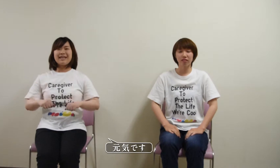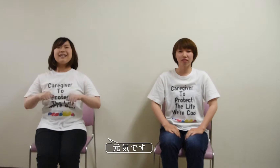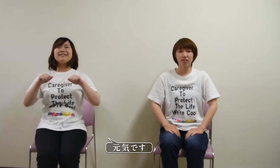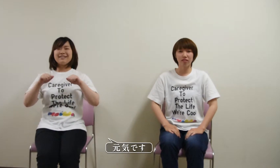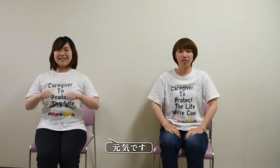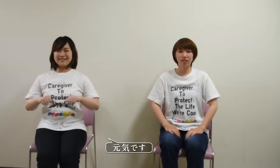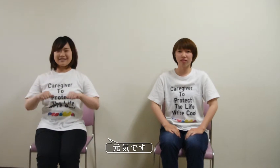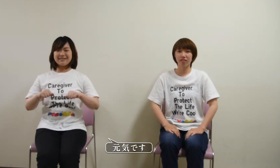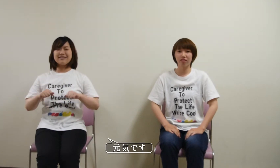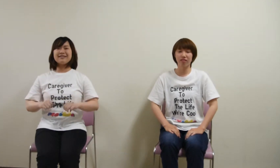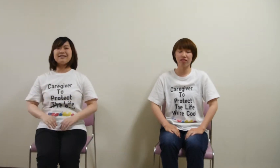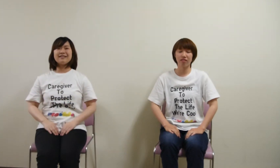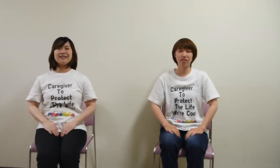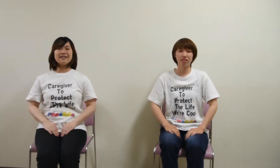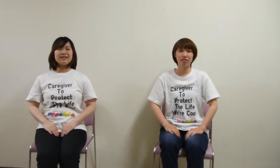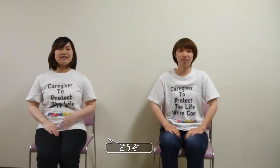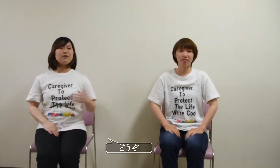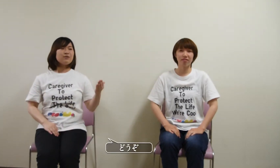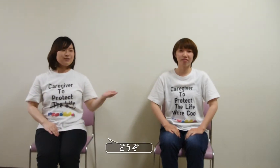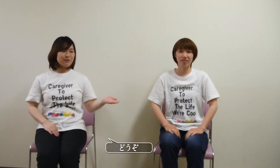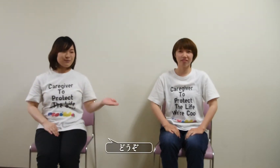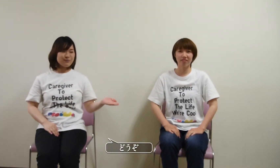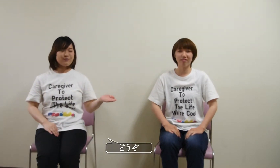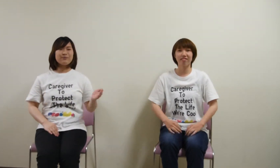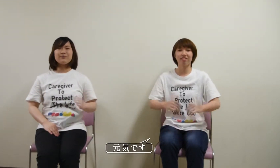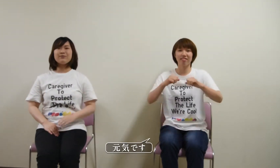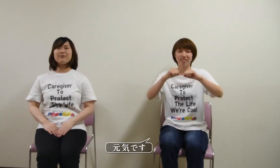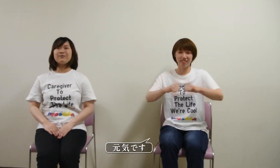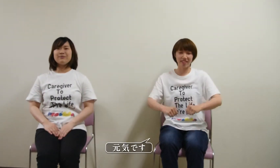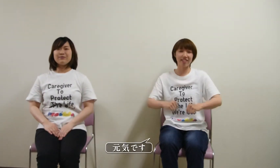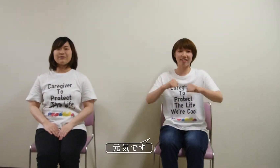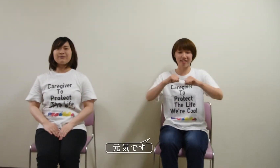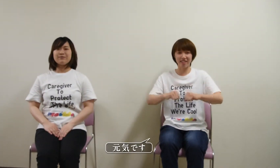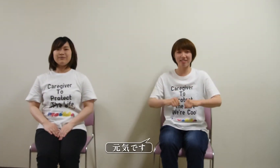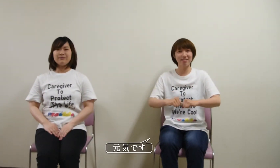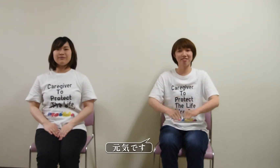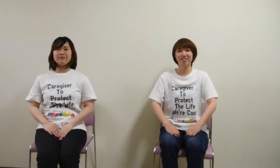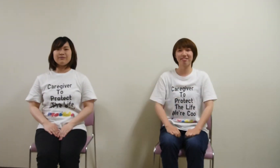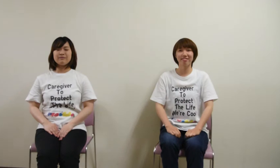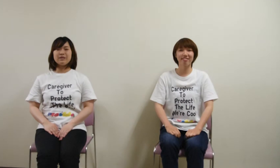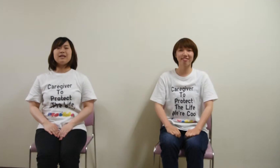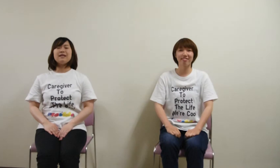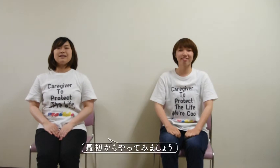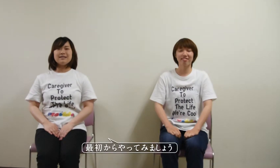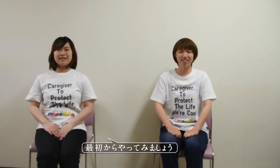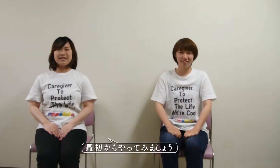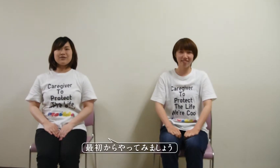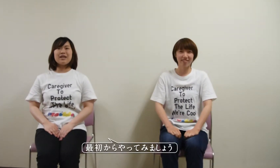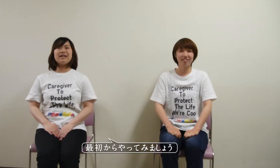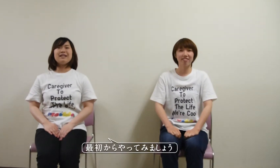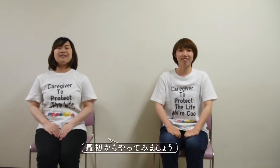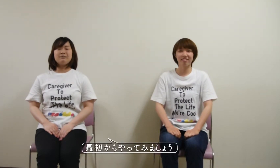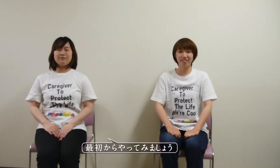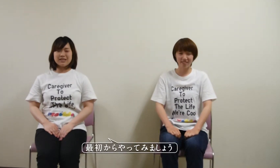元気です。どうぞ。 元気です。 最初からやってみましょ